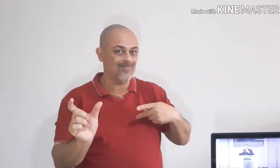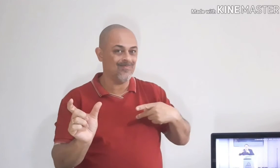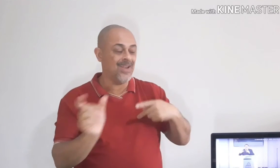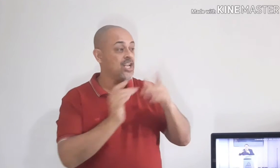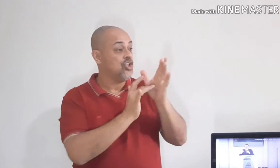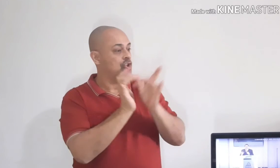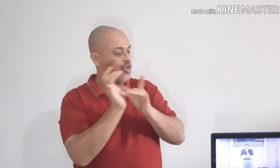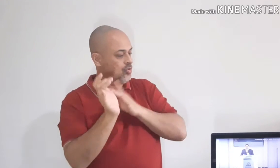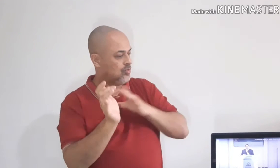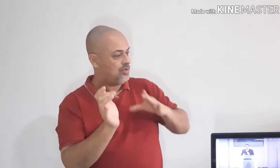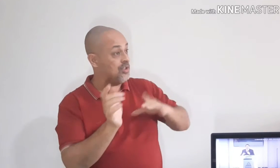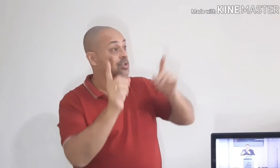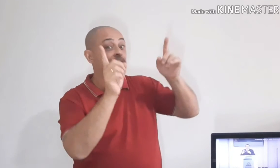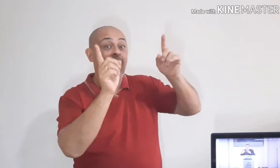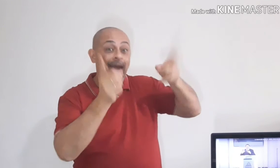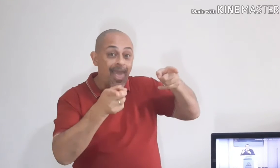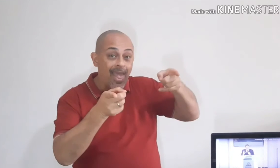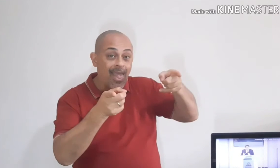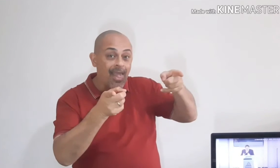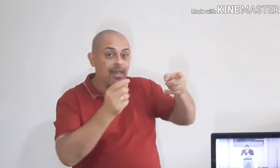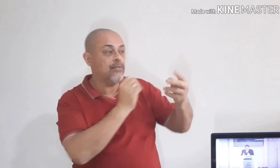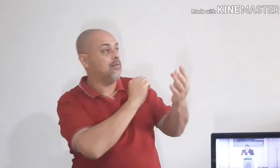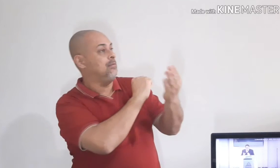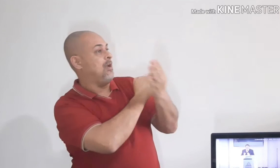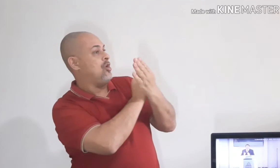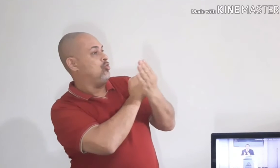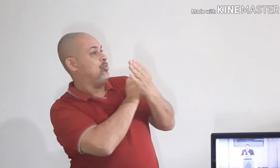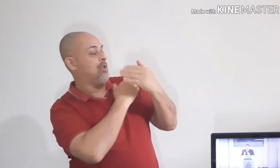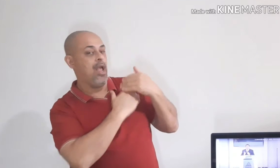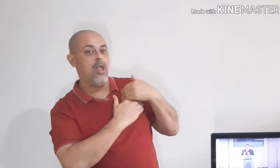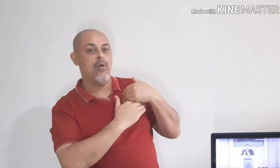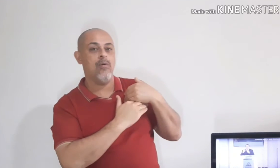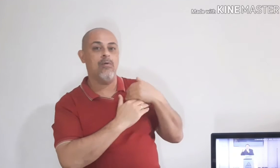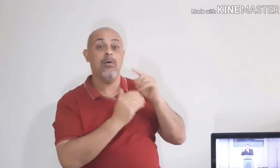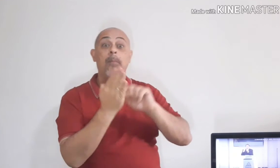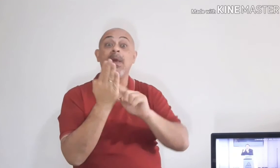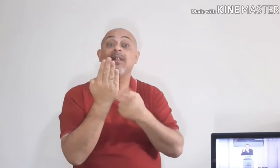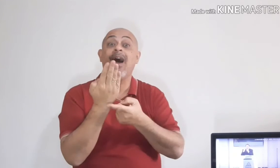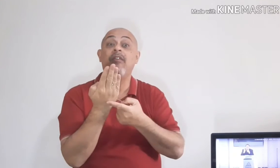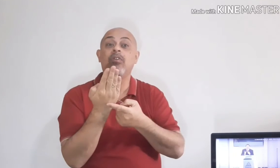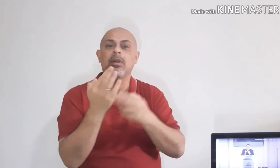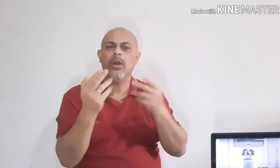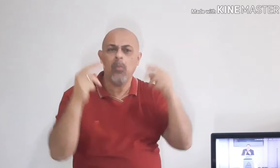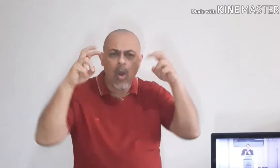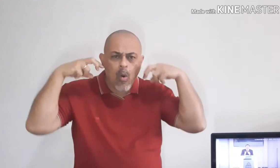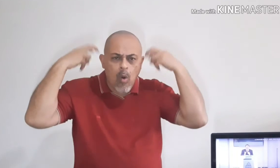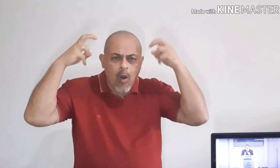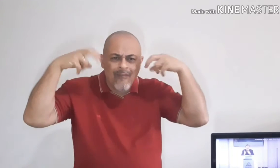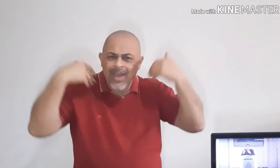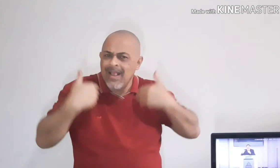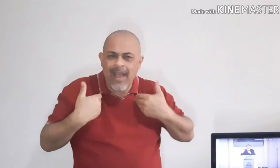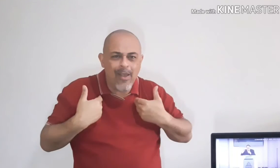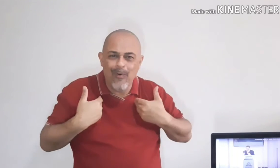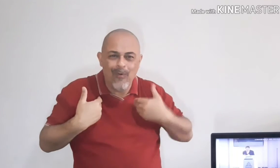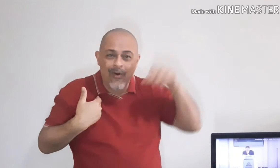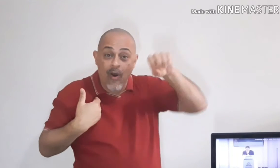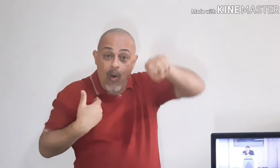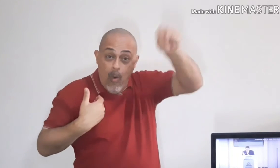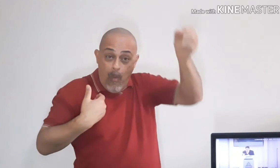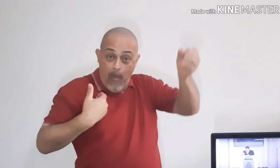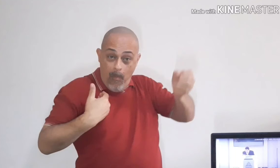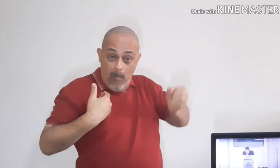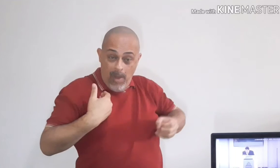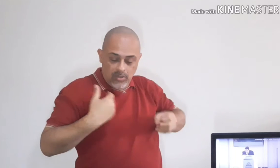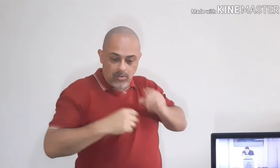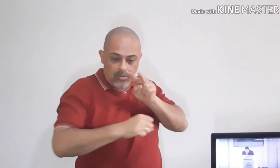E Ele vai me apacentar, Ele vai me alimentar, Ele vai me levar para pastos verdejantes, para